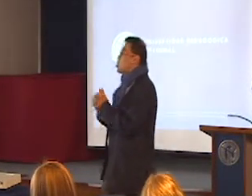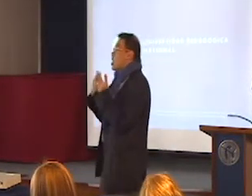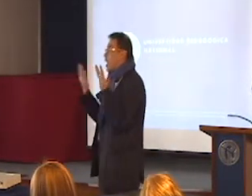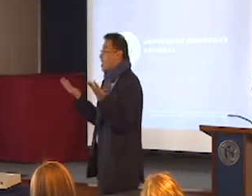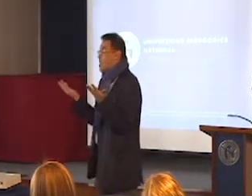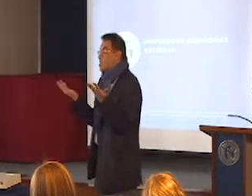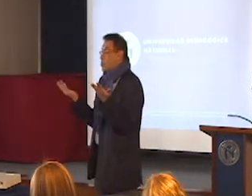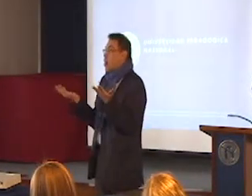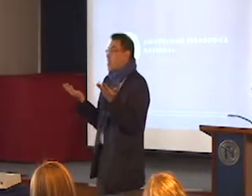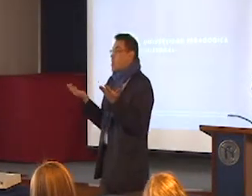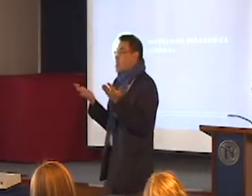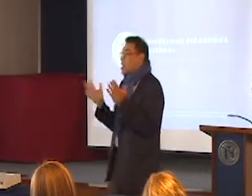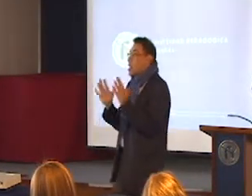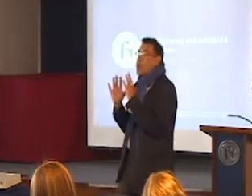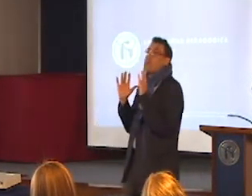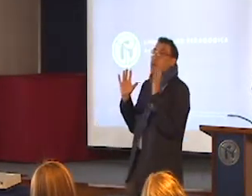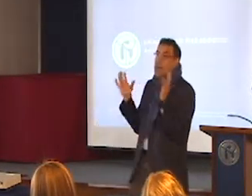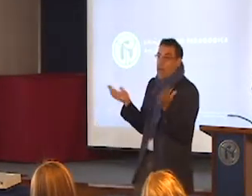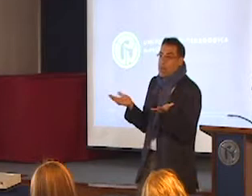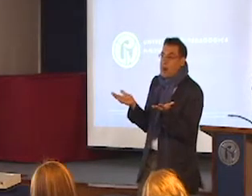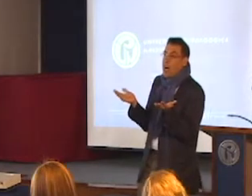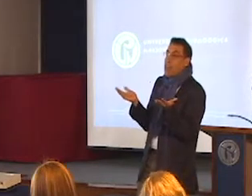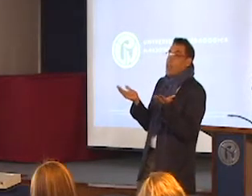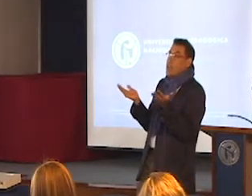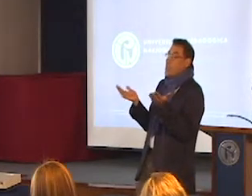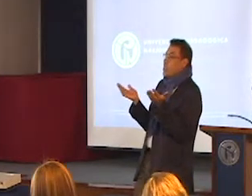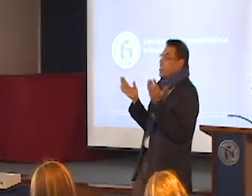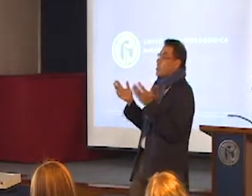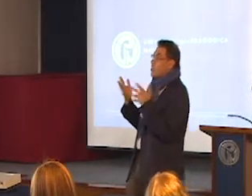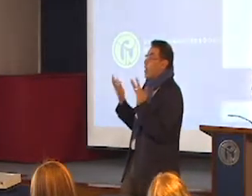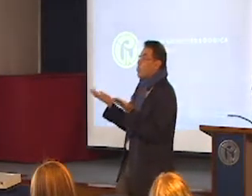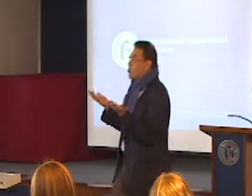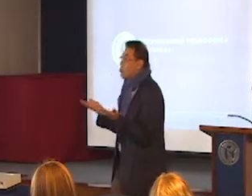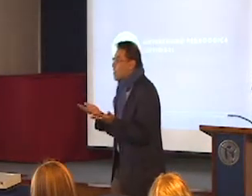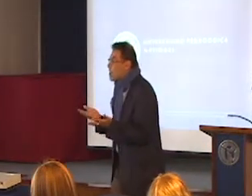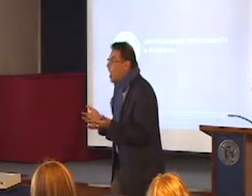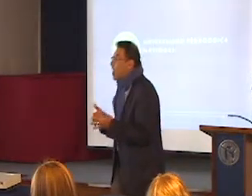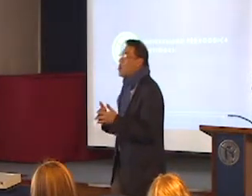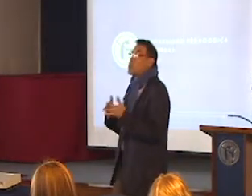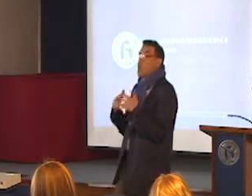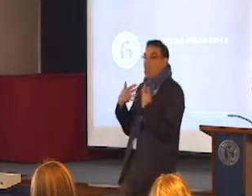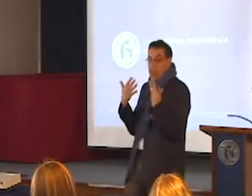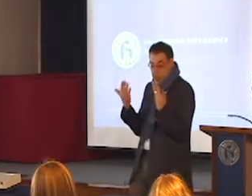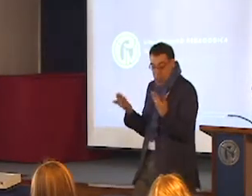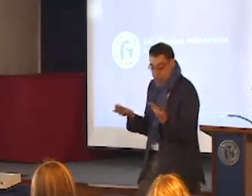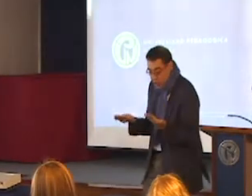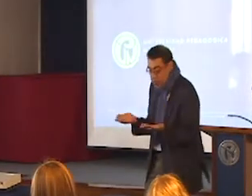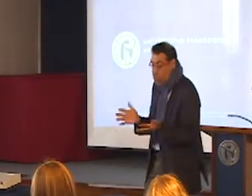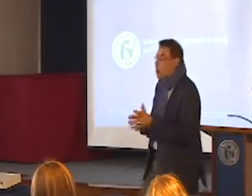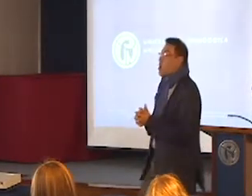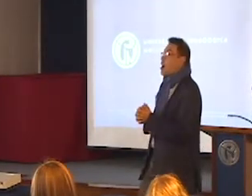como mostrarles cuál es el programa en el que estamos empeñados, en el que